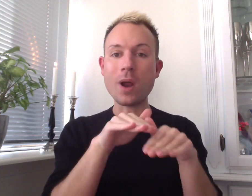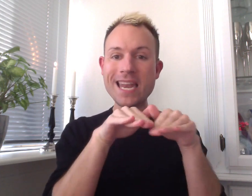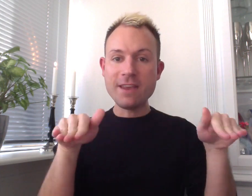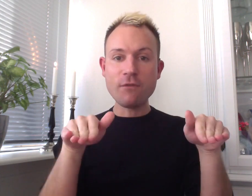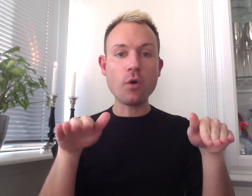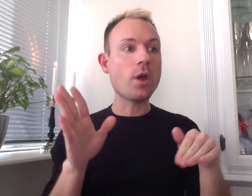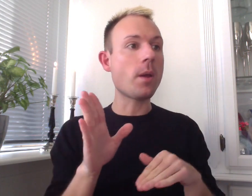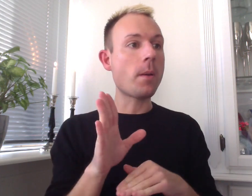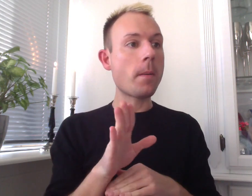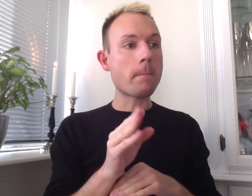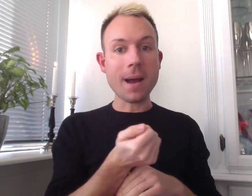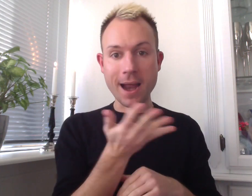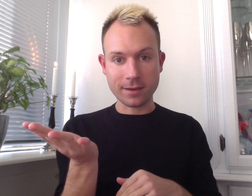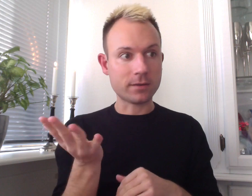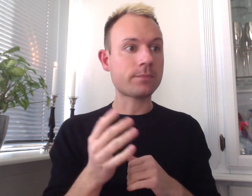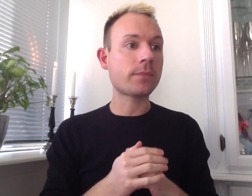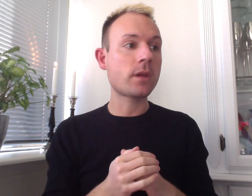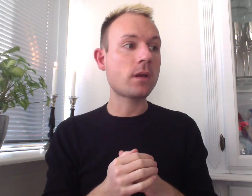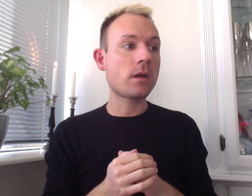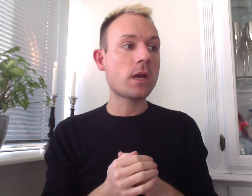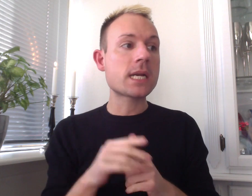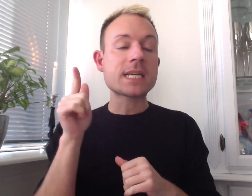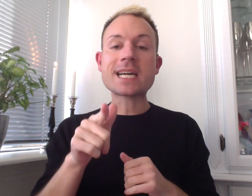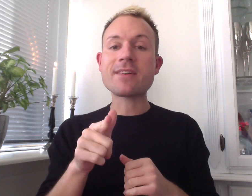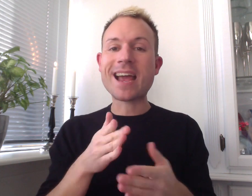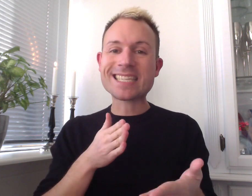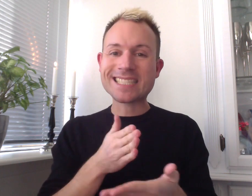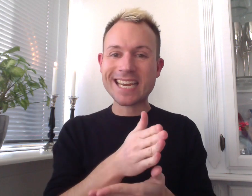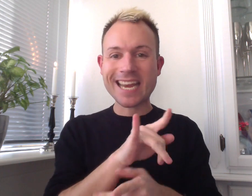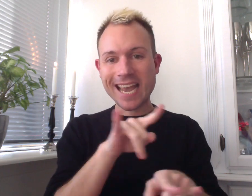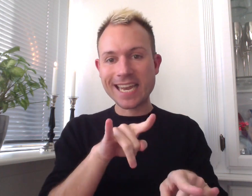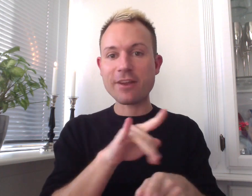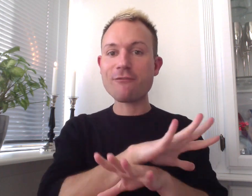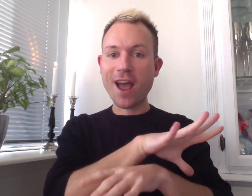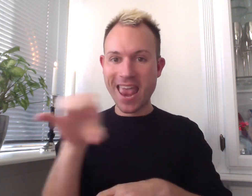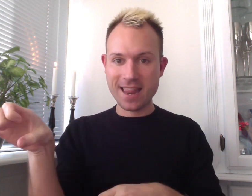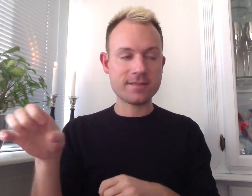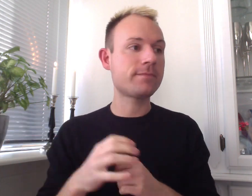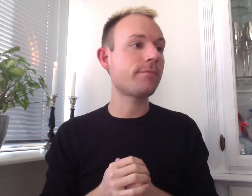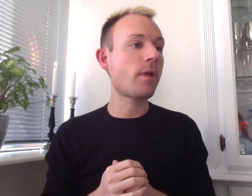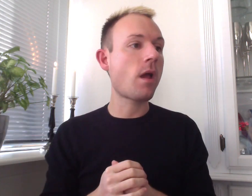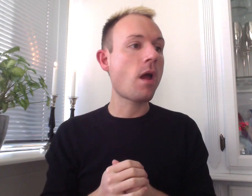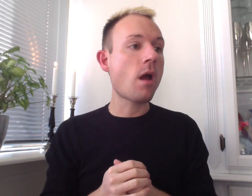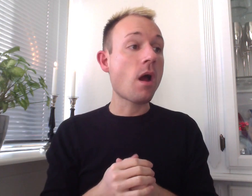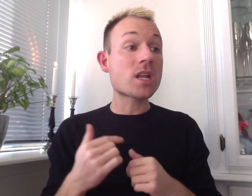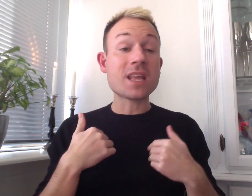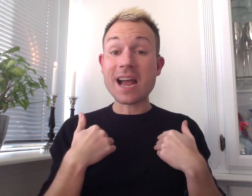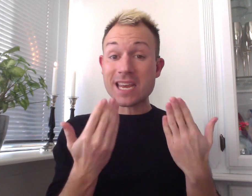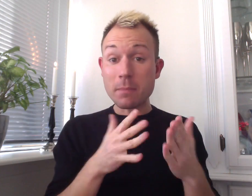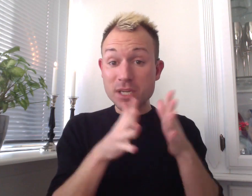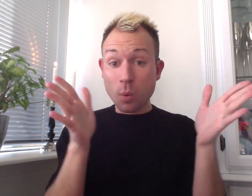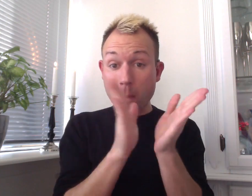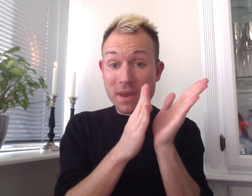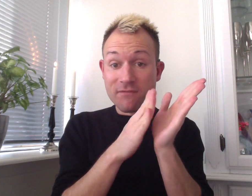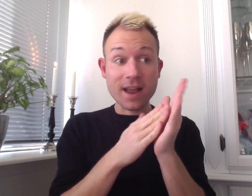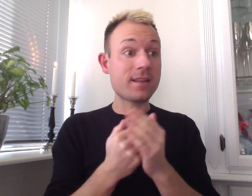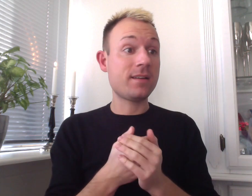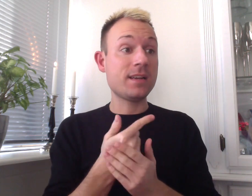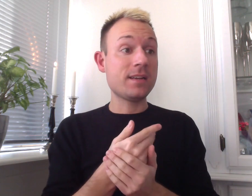lige fod med andre. Der kan være tilgængelig for alle. Da jeg giver mit store bifald